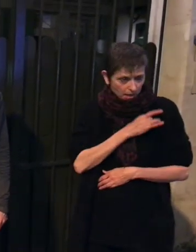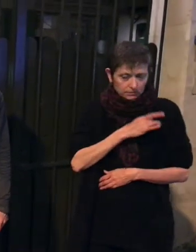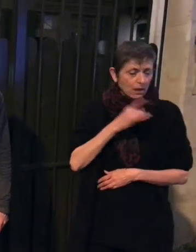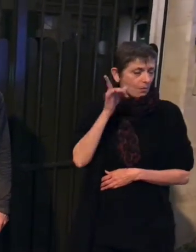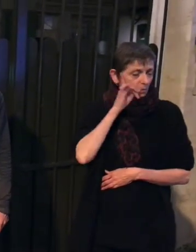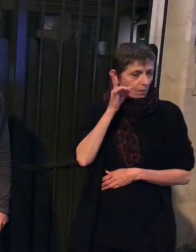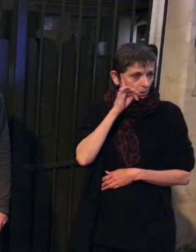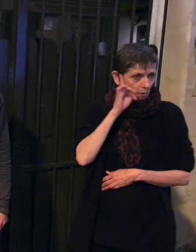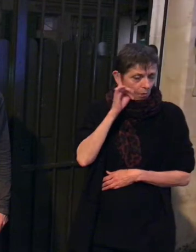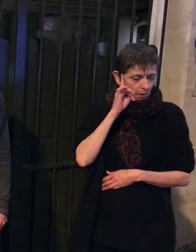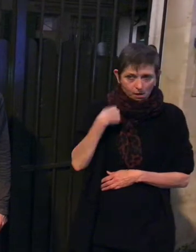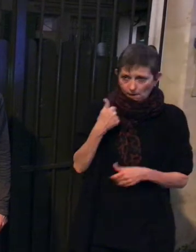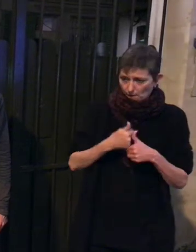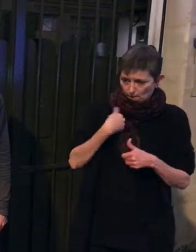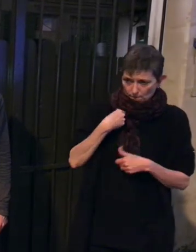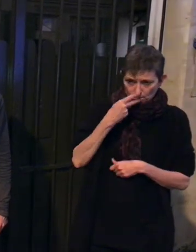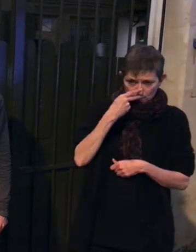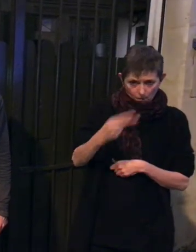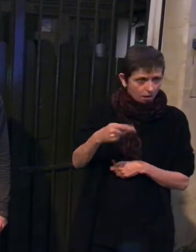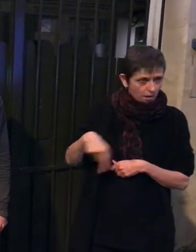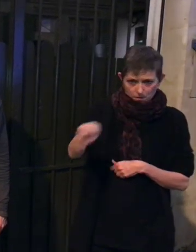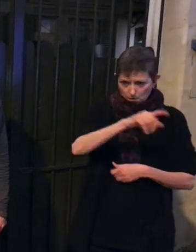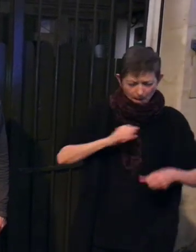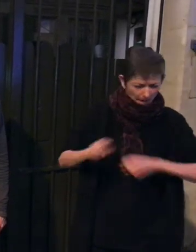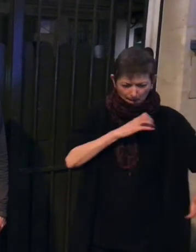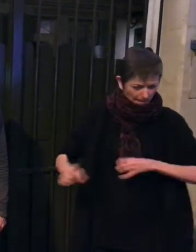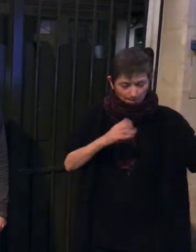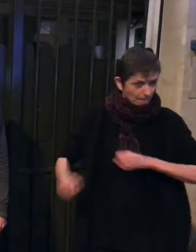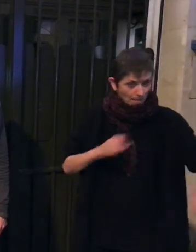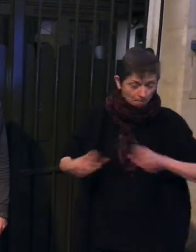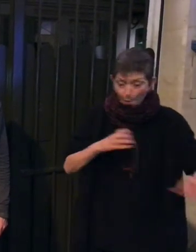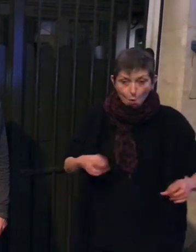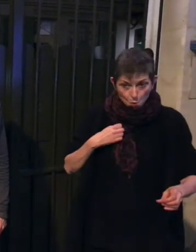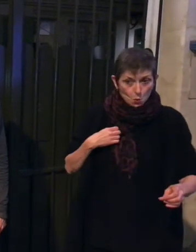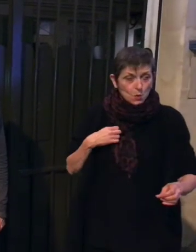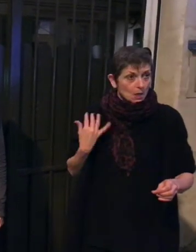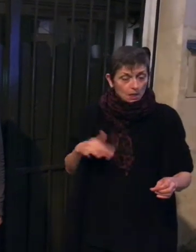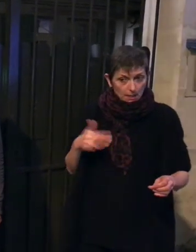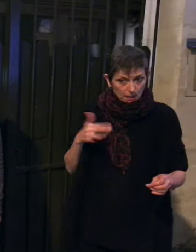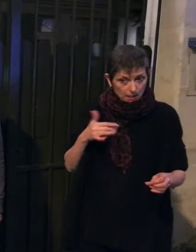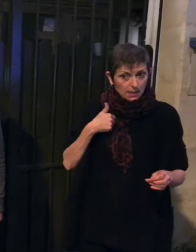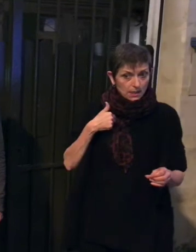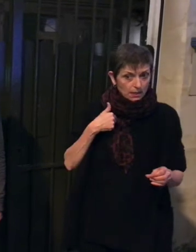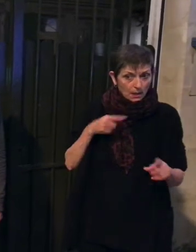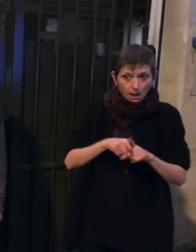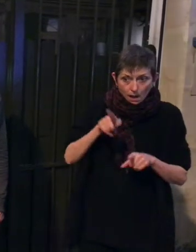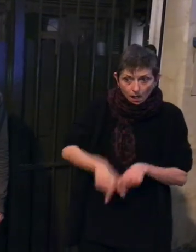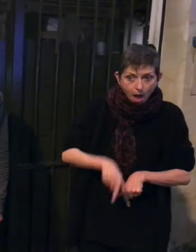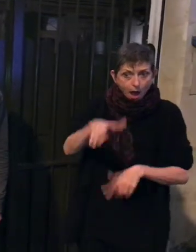la vitesse à laquelle les comédiens signent. Puis ça donne aussi toute l'énergie sur